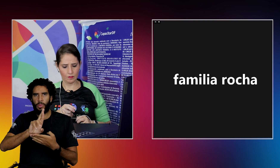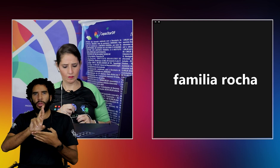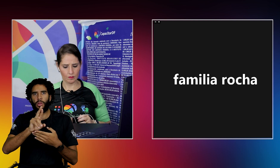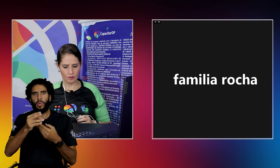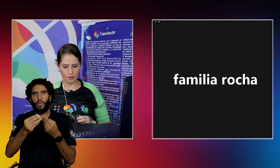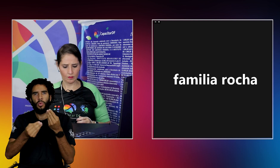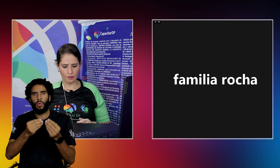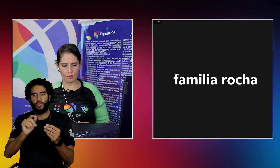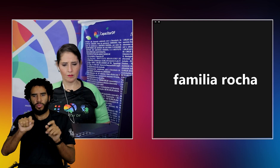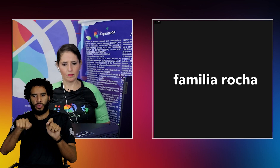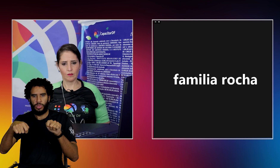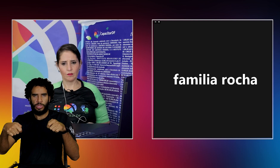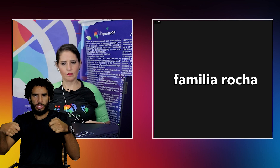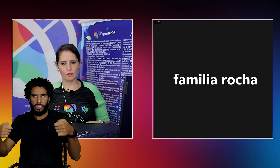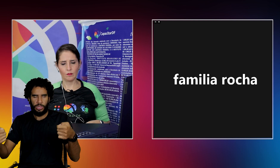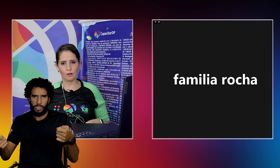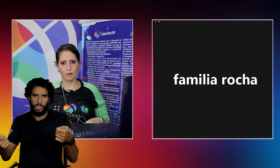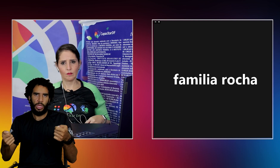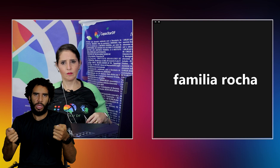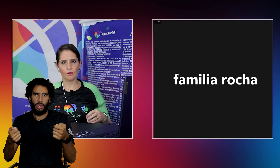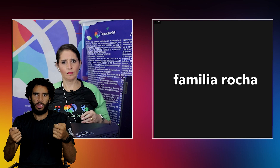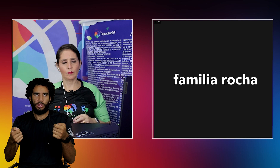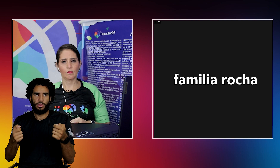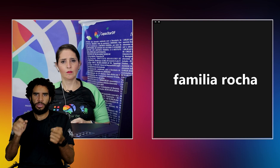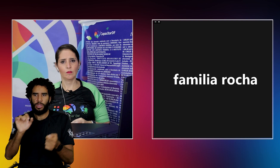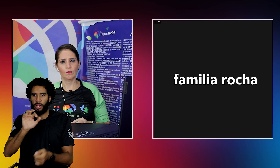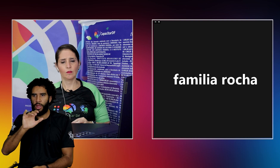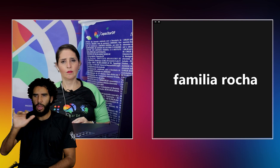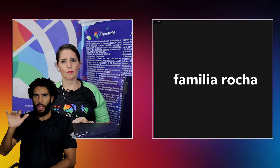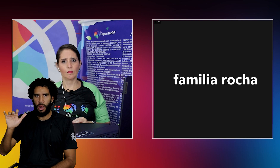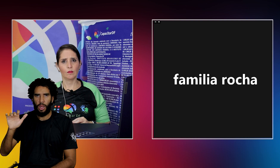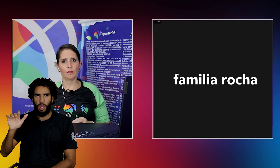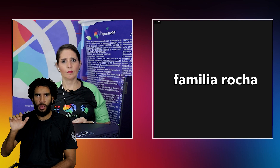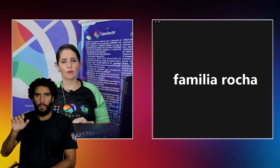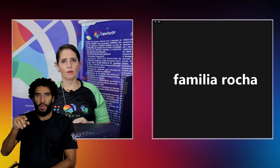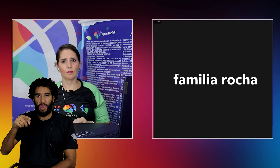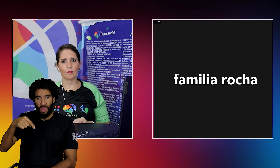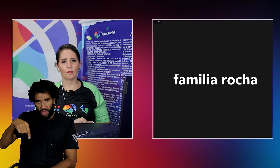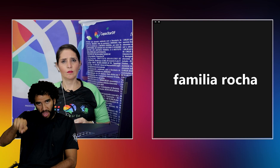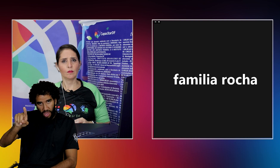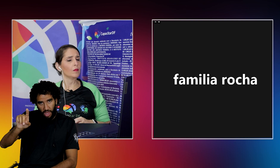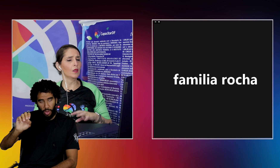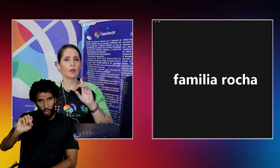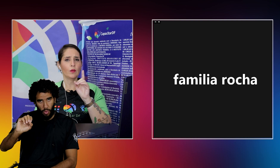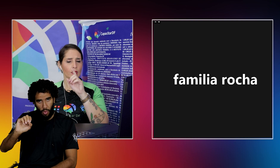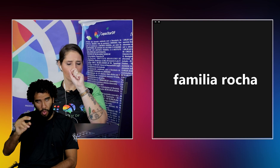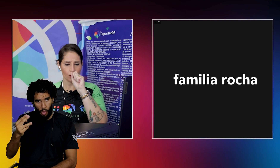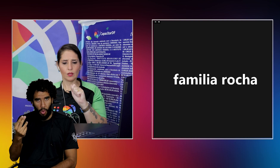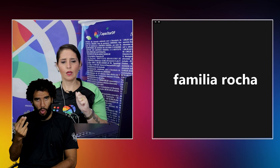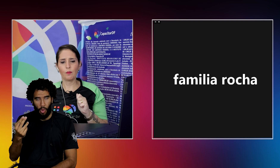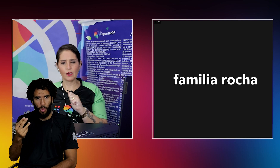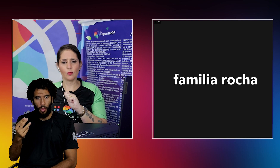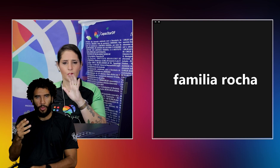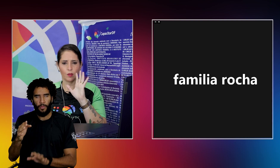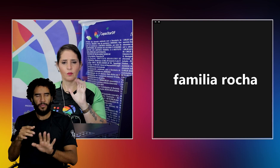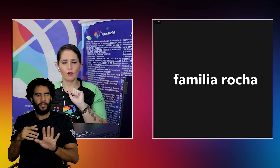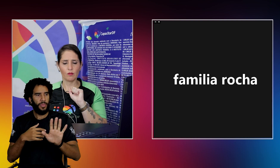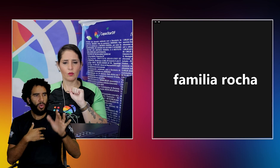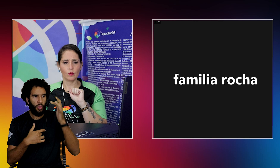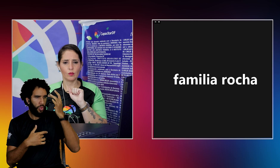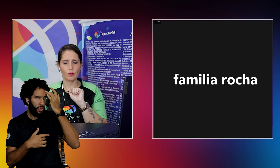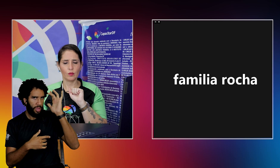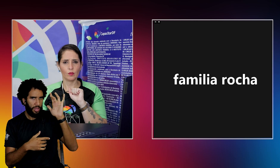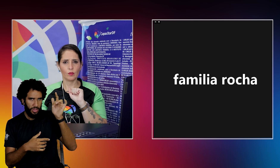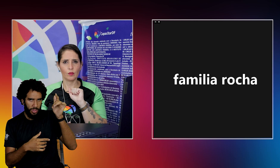sinais soletrados ou do uso do parâmetro só para o verbo ir ou para outros tipos de verbo? Não entendi. Repete para mim, por